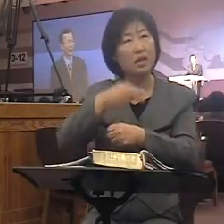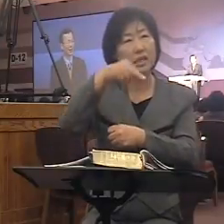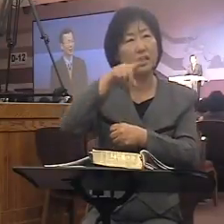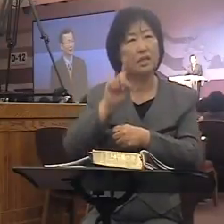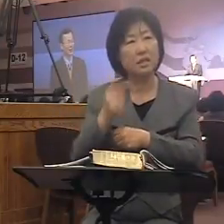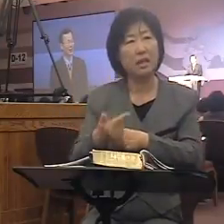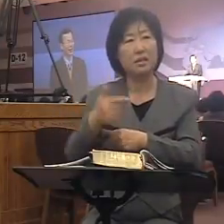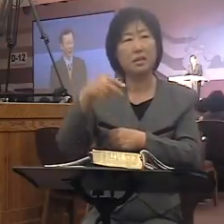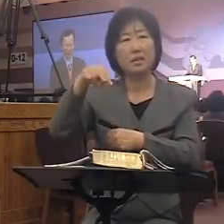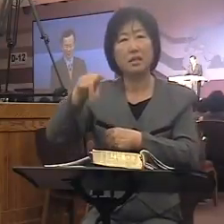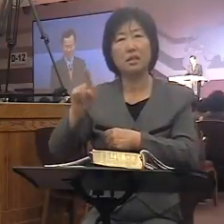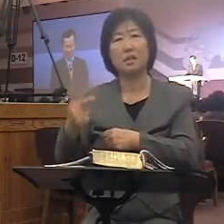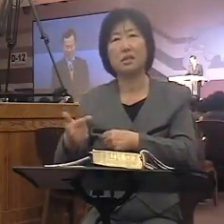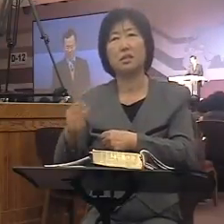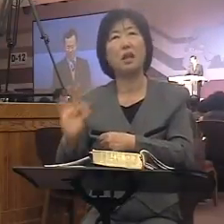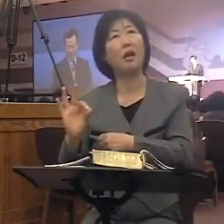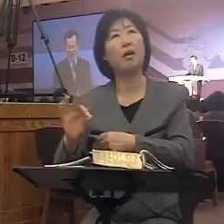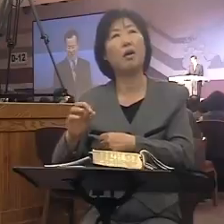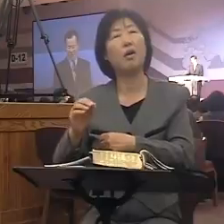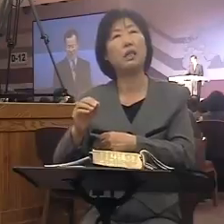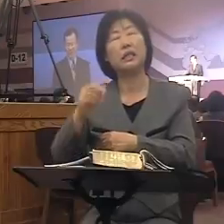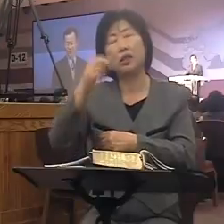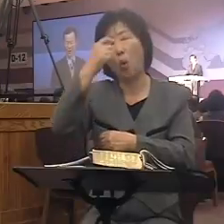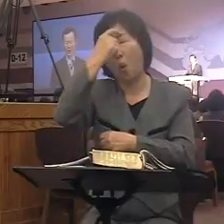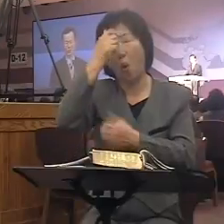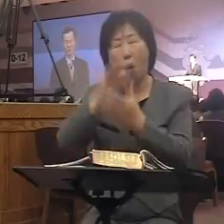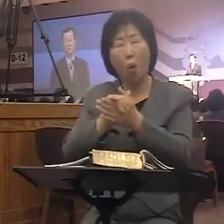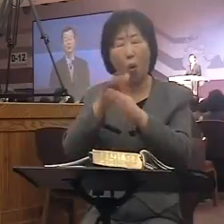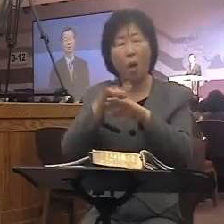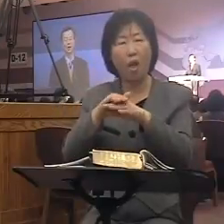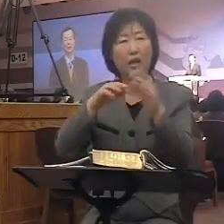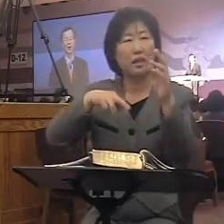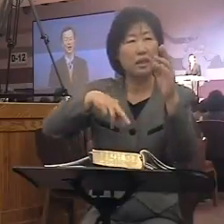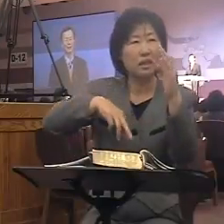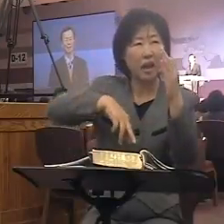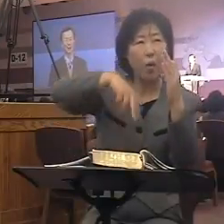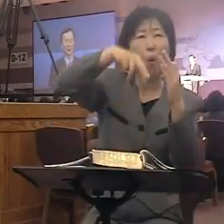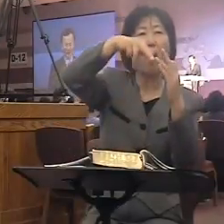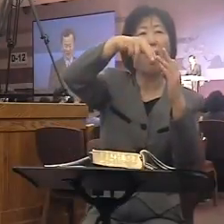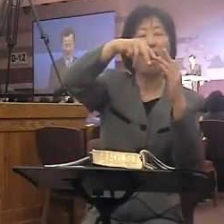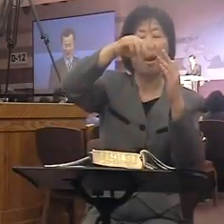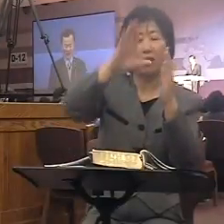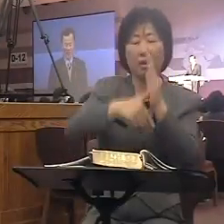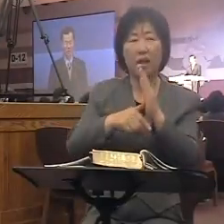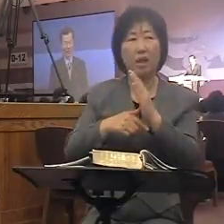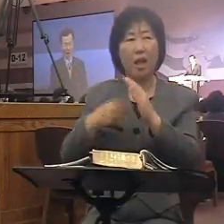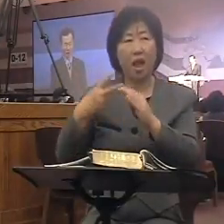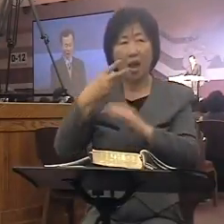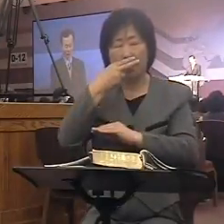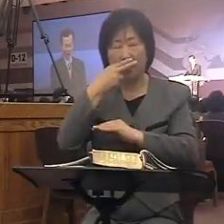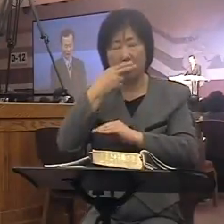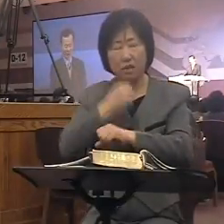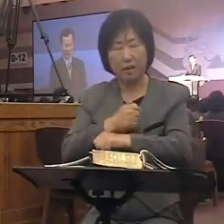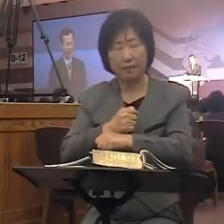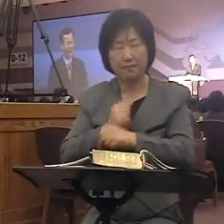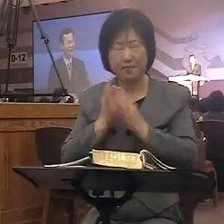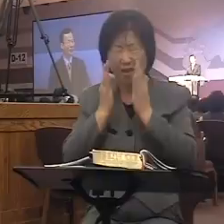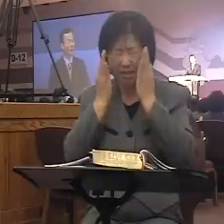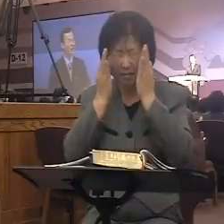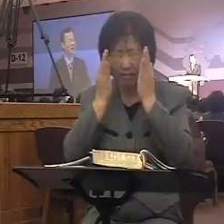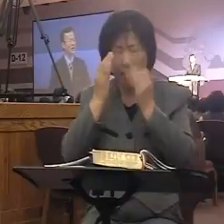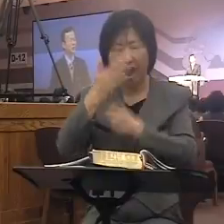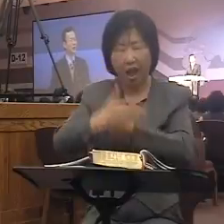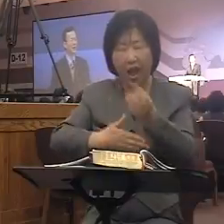기도회로 올라간다 그래서요. 저도 이제 이번에 가서 좀 금식을 하며 하나님 앞에 간절히 매달려야 되겠다. 이제